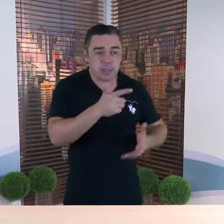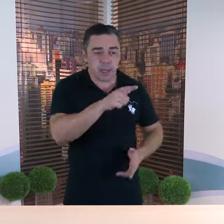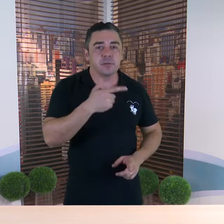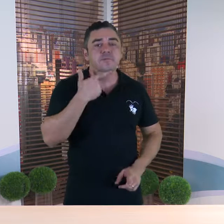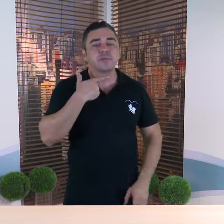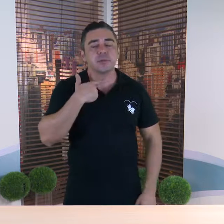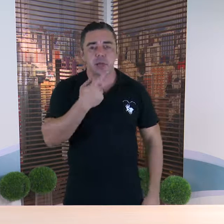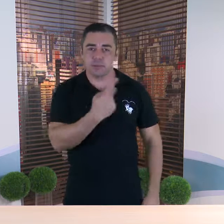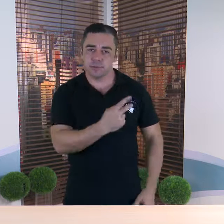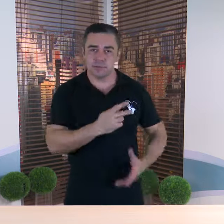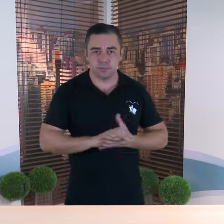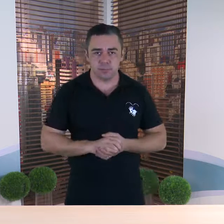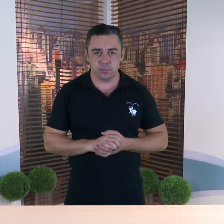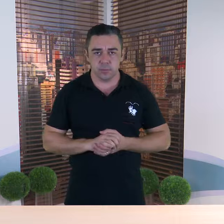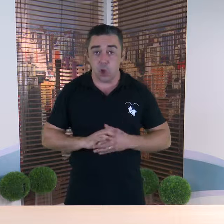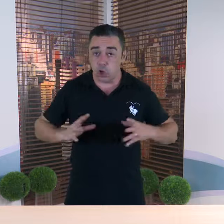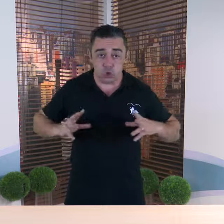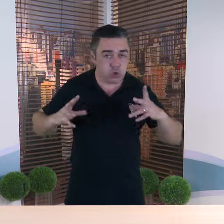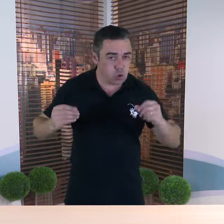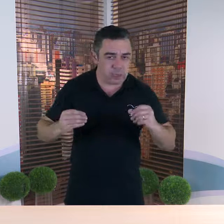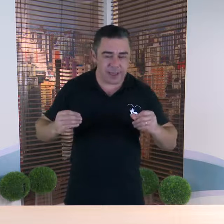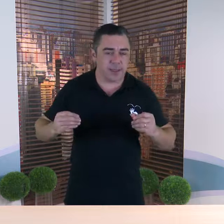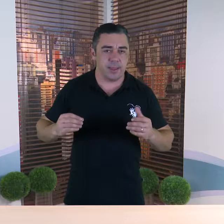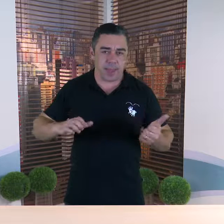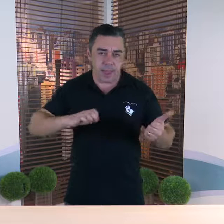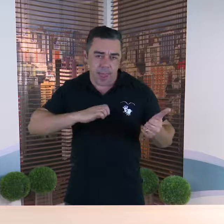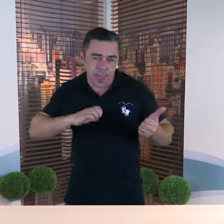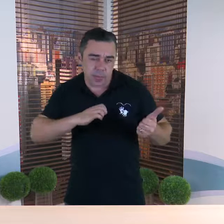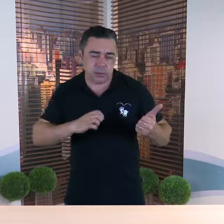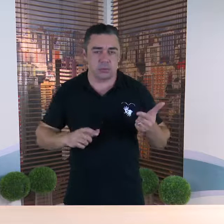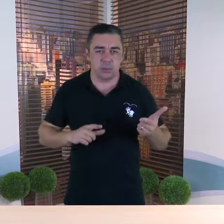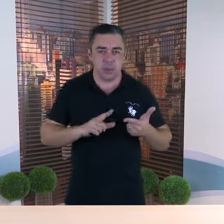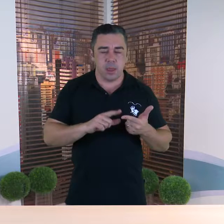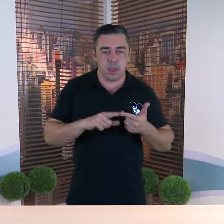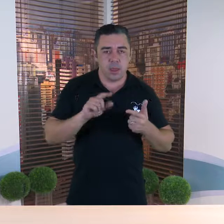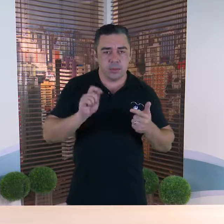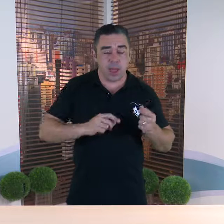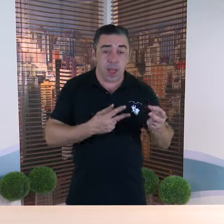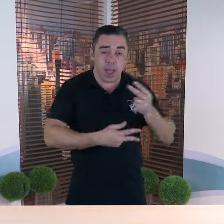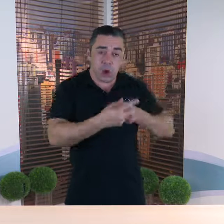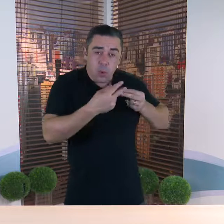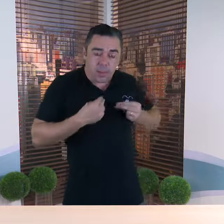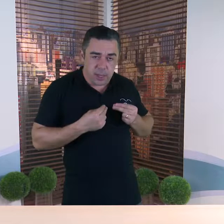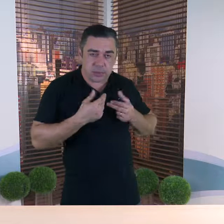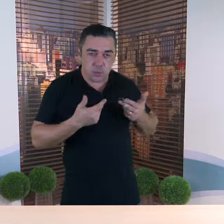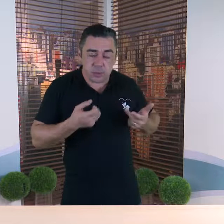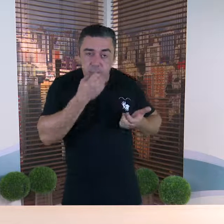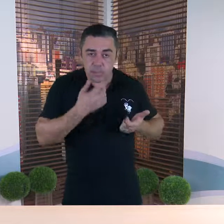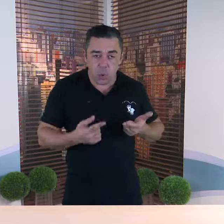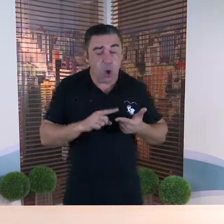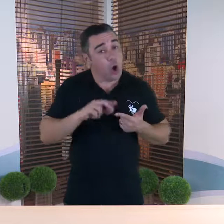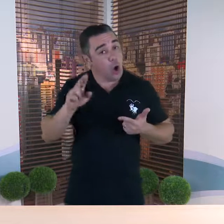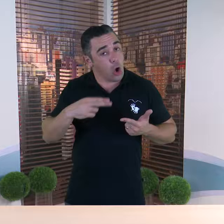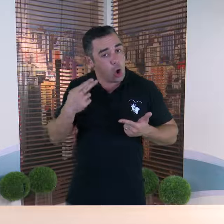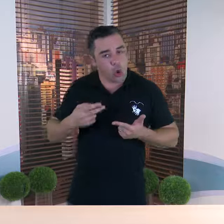tivesse querido fazê-lo. Todos os sistemas éticos, a recompensa pelas boas ações e o castigo pela má